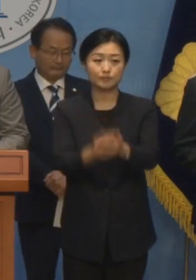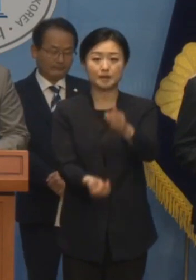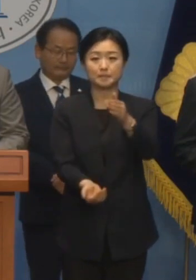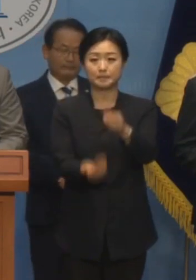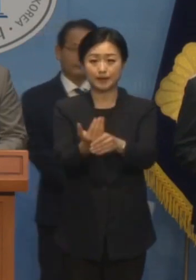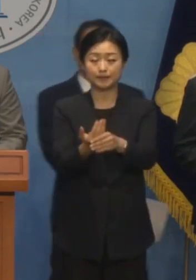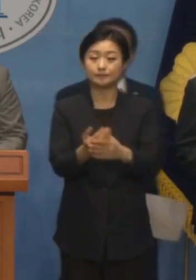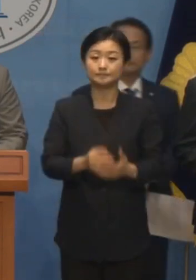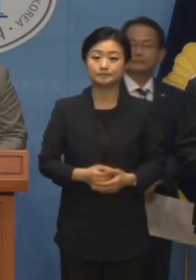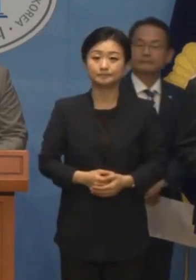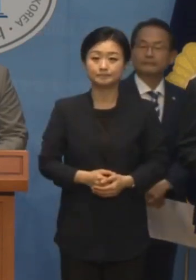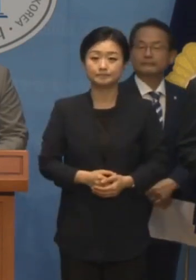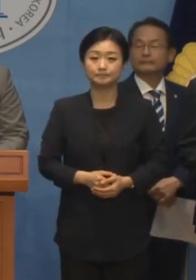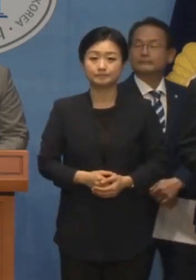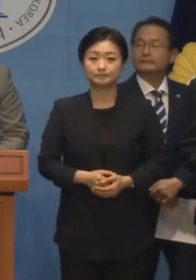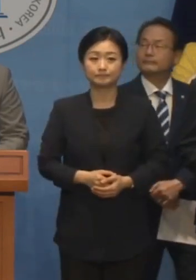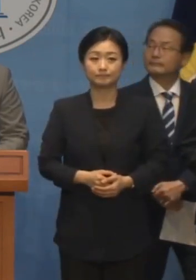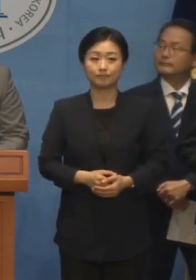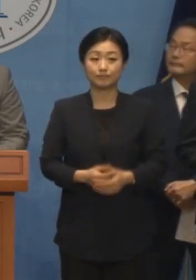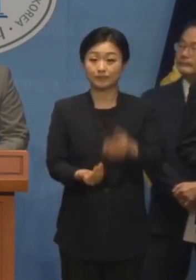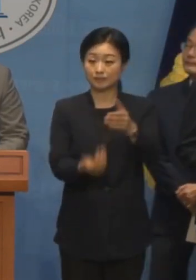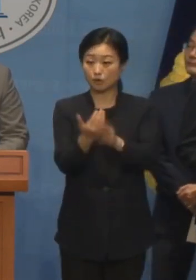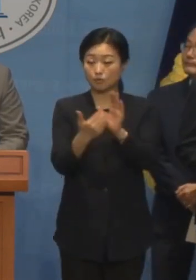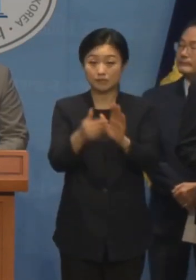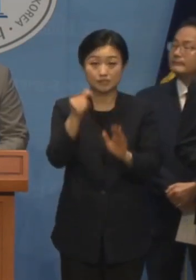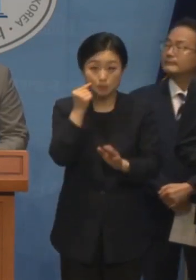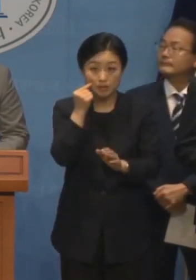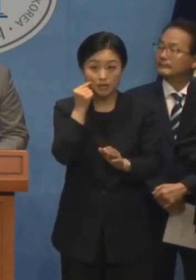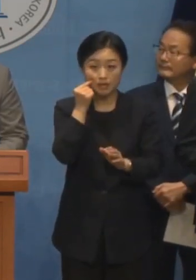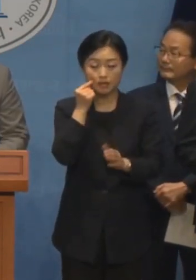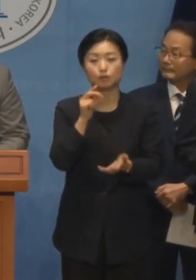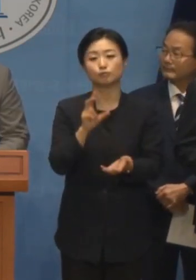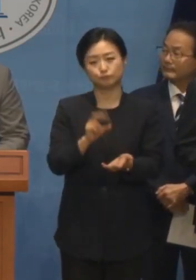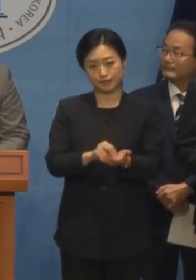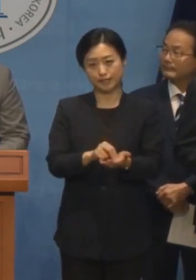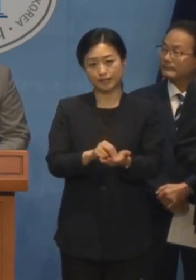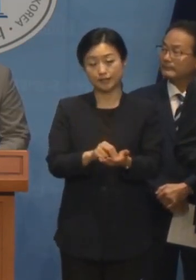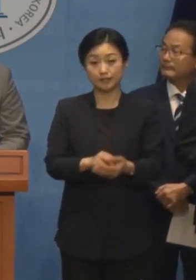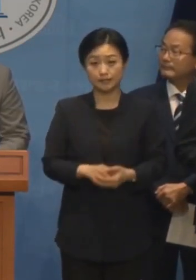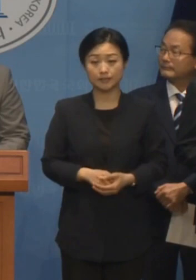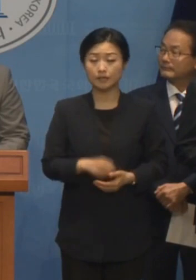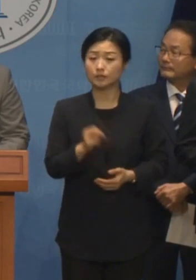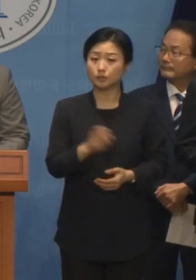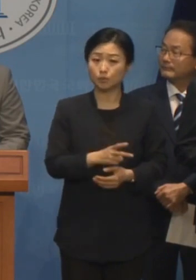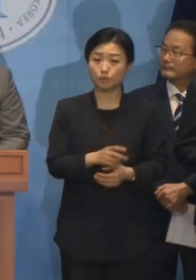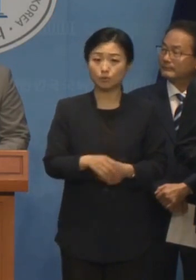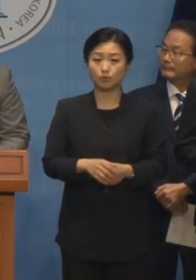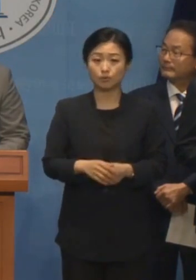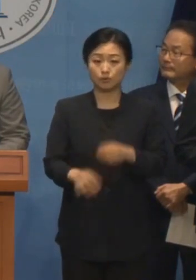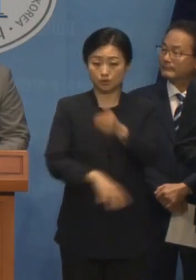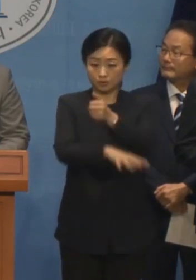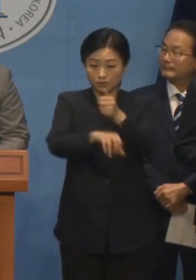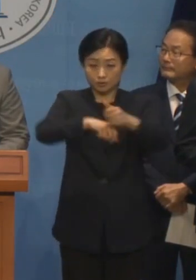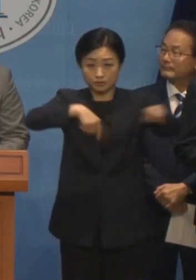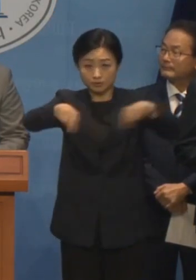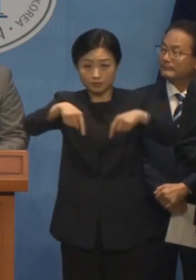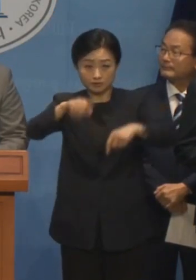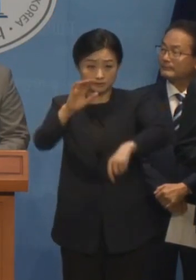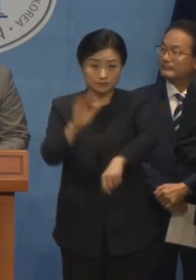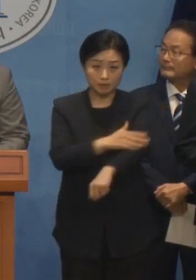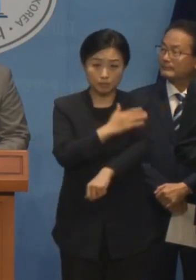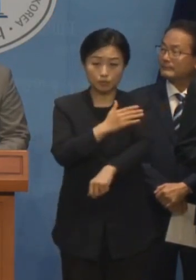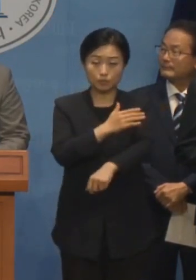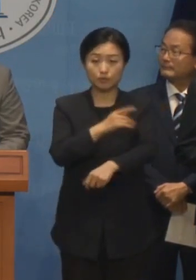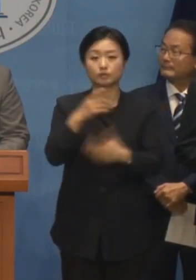초래하게 됐습니다. 사고를 막지 못한 사전적 대응도 미숙하지만 컨트롤타워가 실종된 사후 대응은